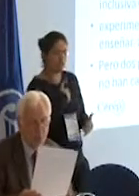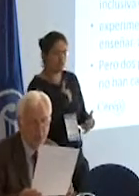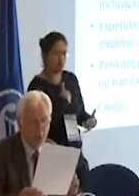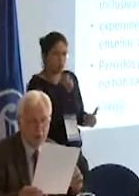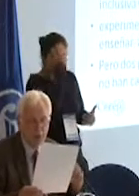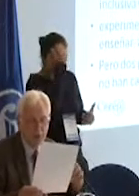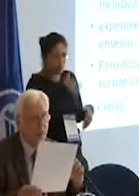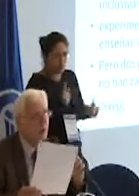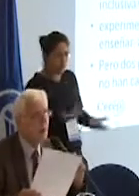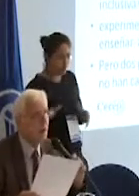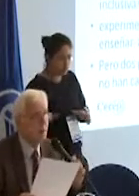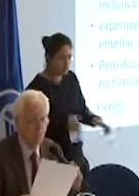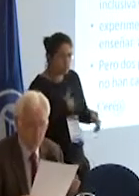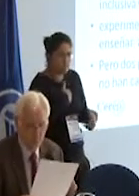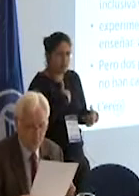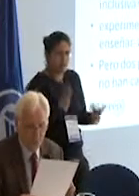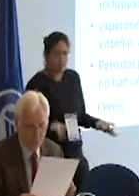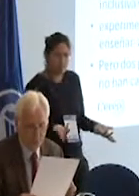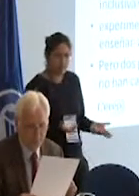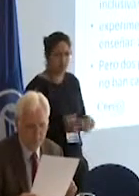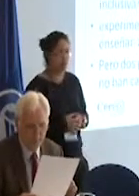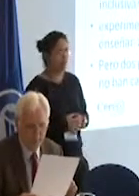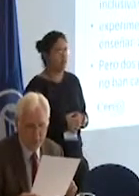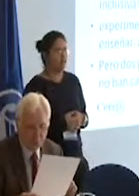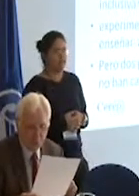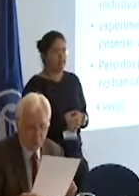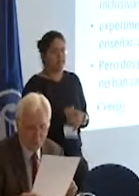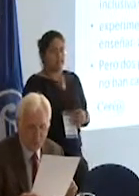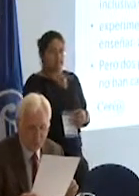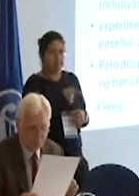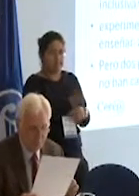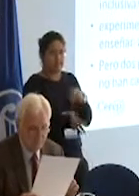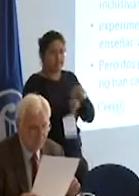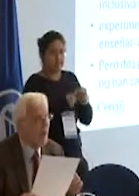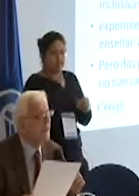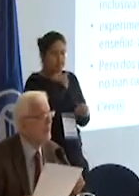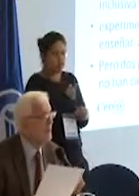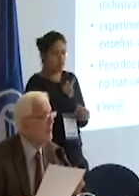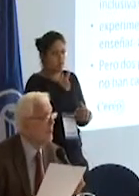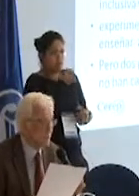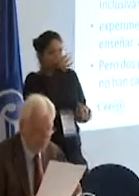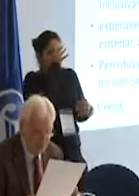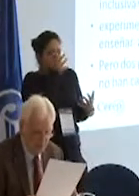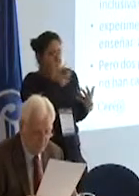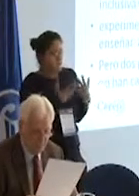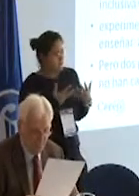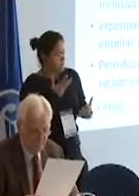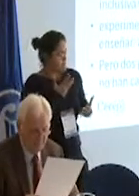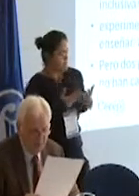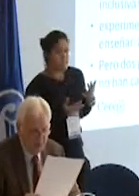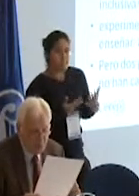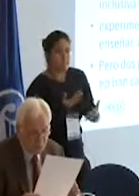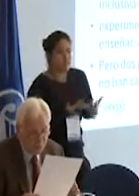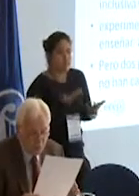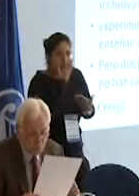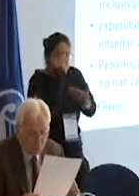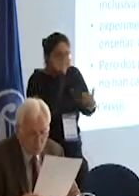a estos estudiantes. Otra dice que era la incertidumbre, que la completa incertidumbre,